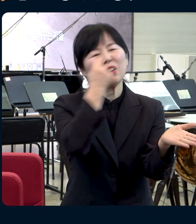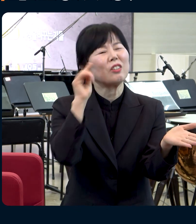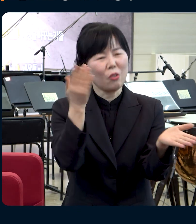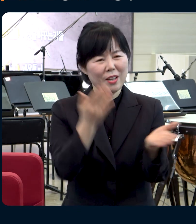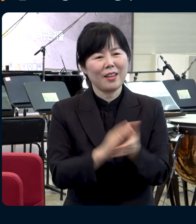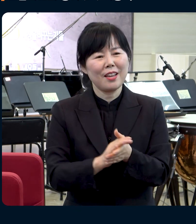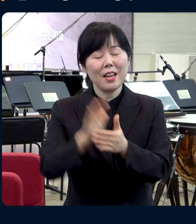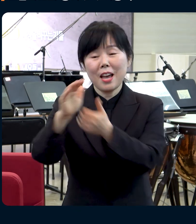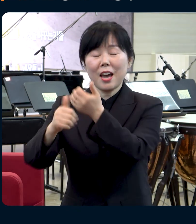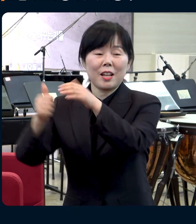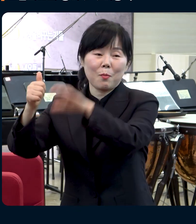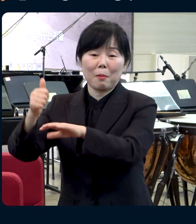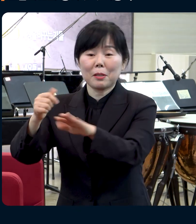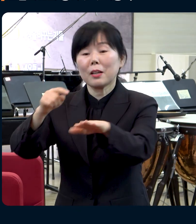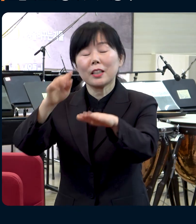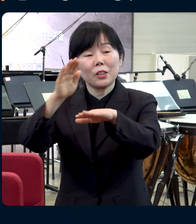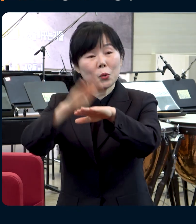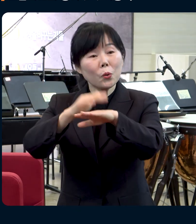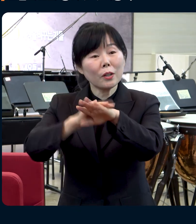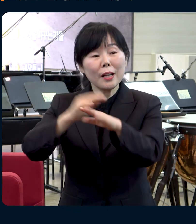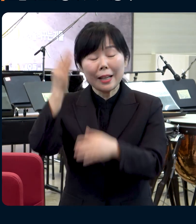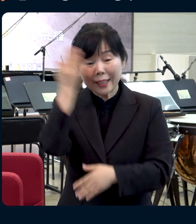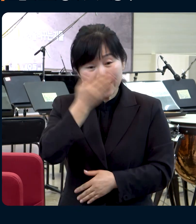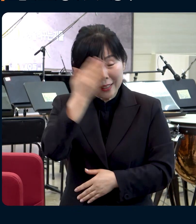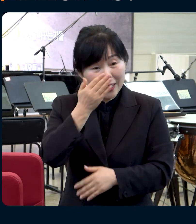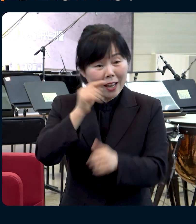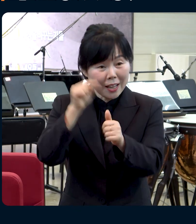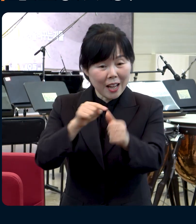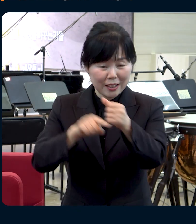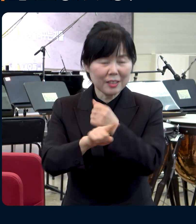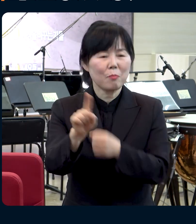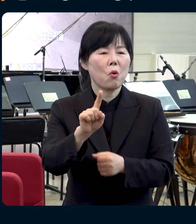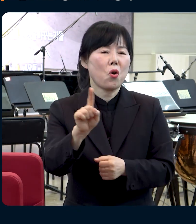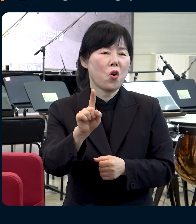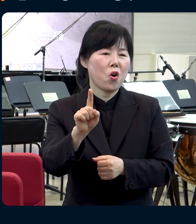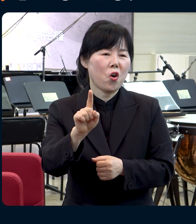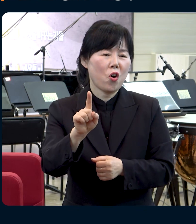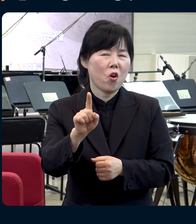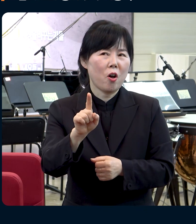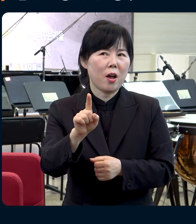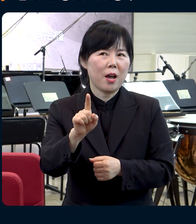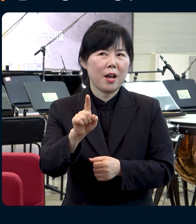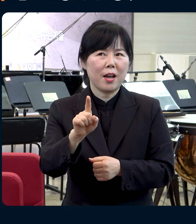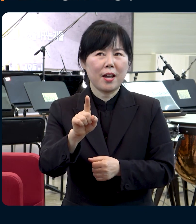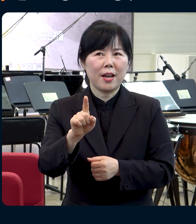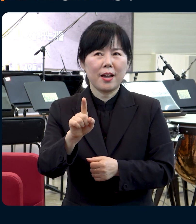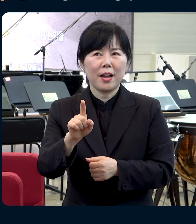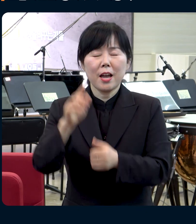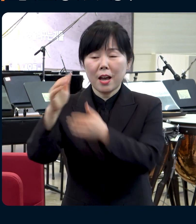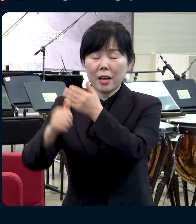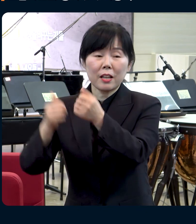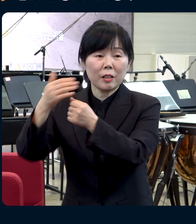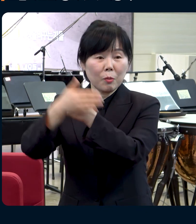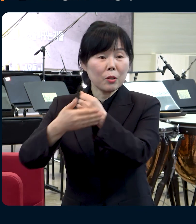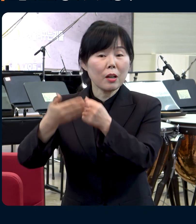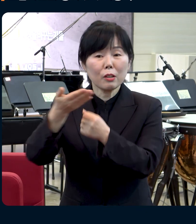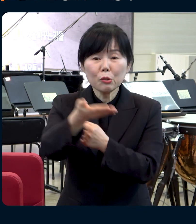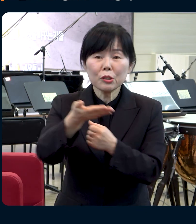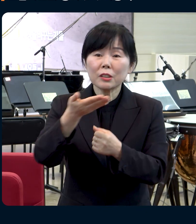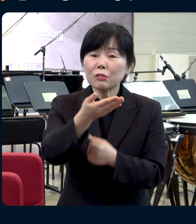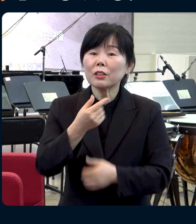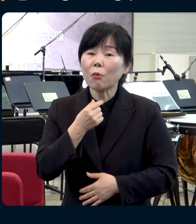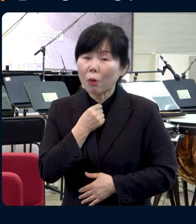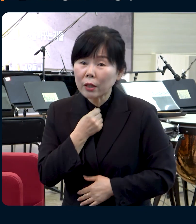우리가 손을 깨끗이 하라, 이것은 뭐냐? 하나님께서는 우리 호산나 교회에게 한없는 하나님의 은혜를 주기